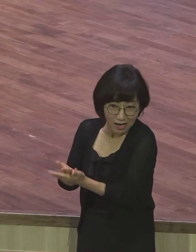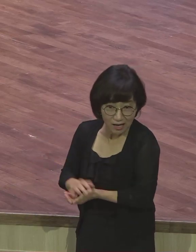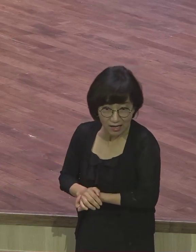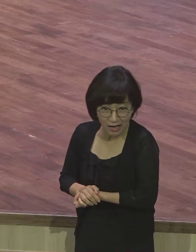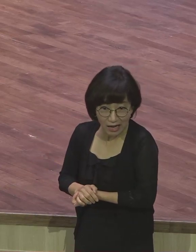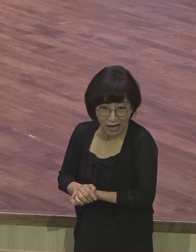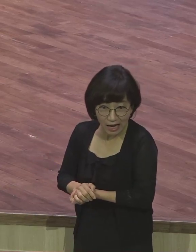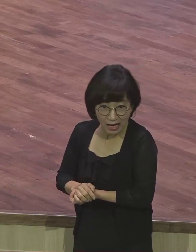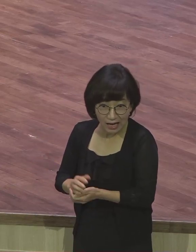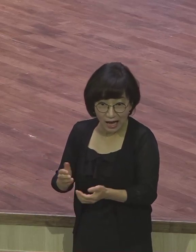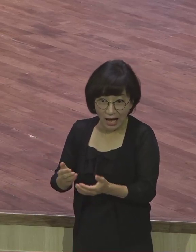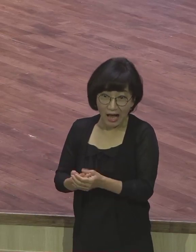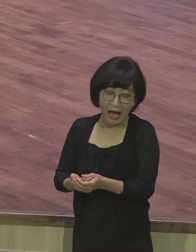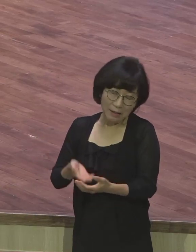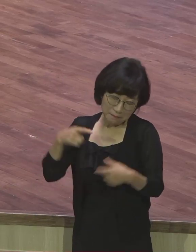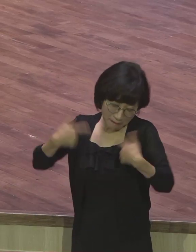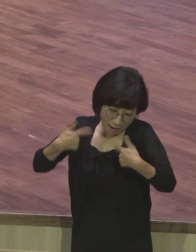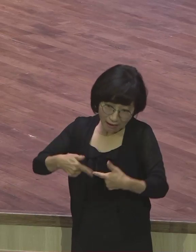한 몇 조 될 거요.